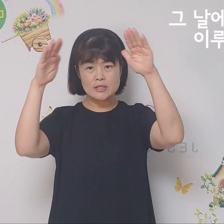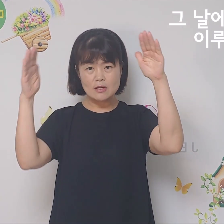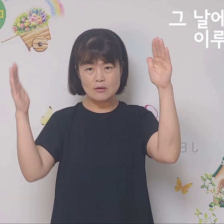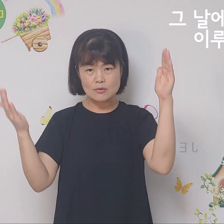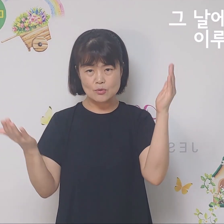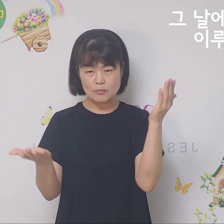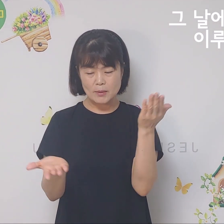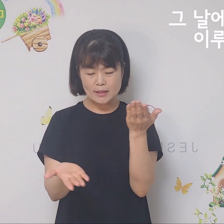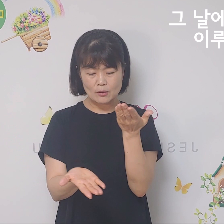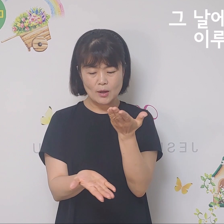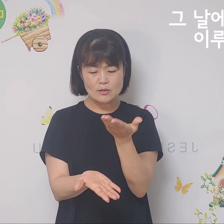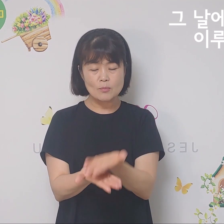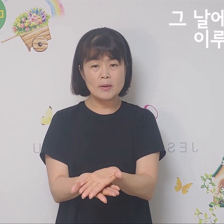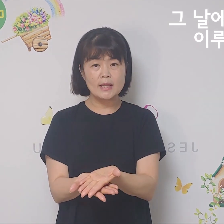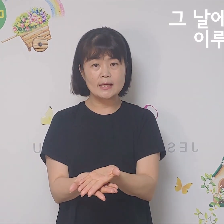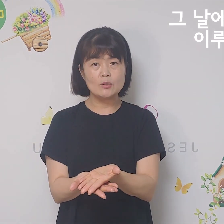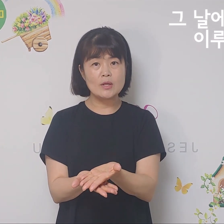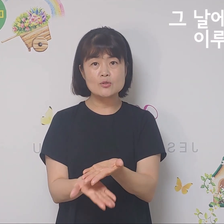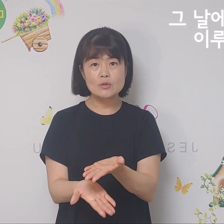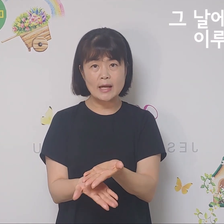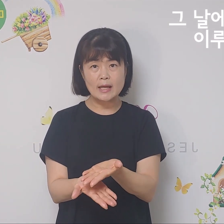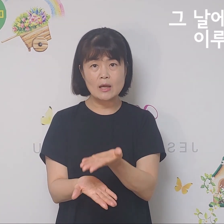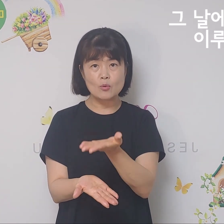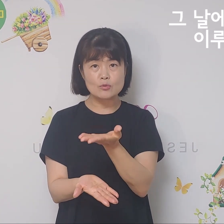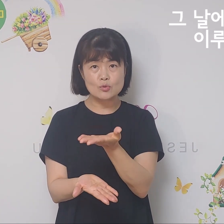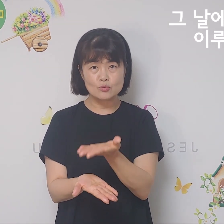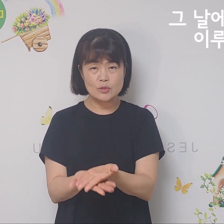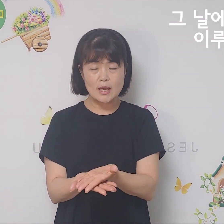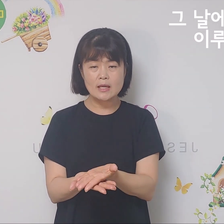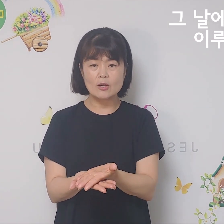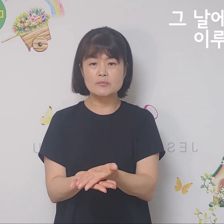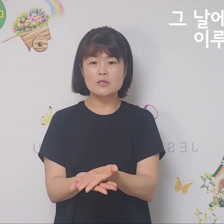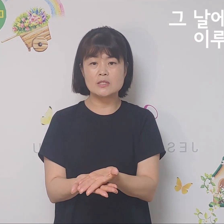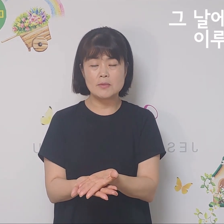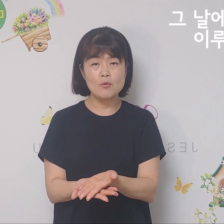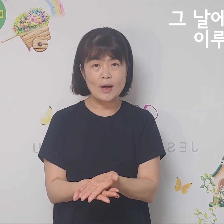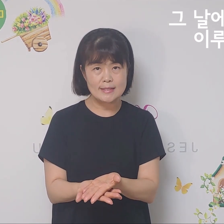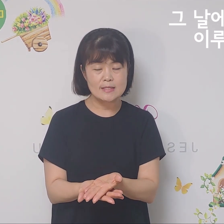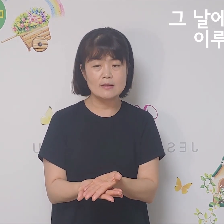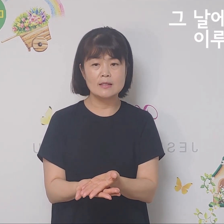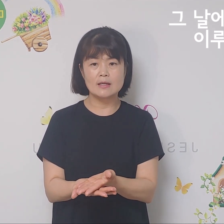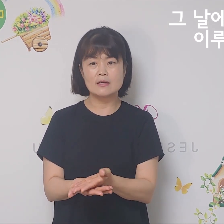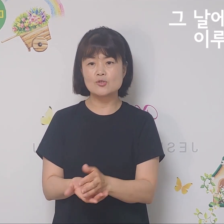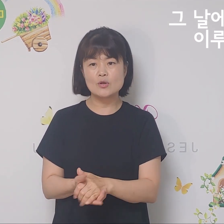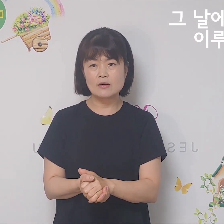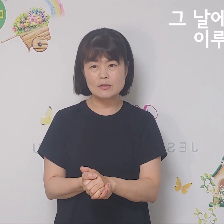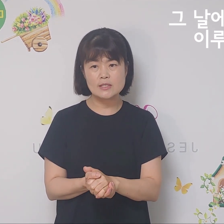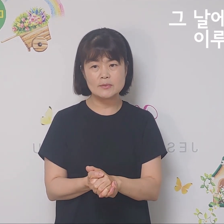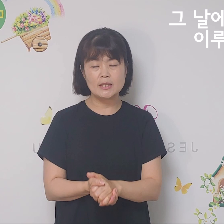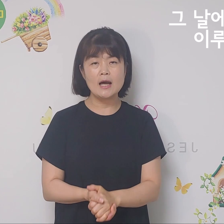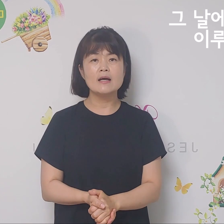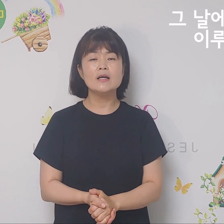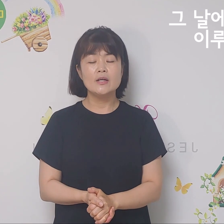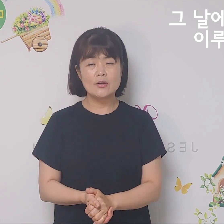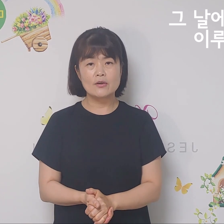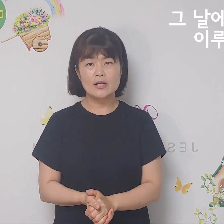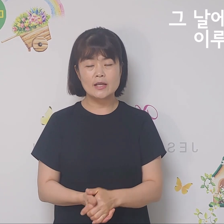그랬죠? 손바닥과 손바닥이 왼손 아래 오른손 위에 겹쳐지면 완전하다라는 수라고 했습니다.